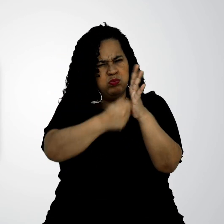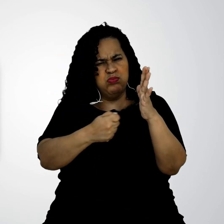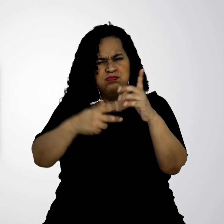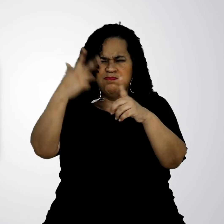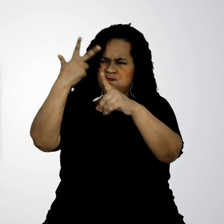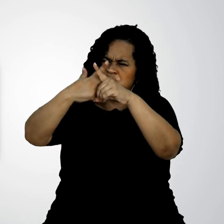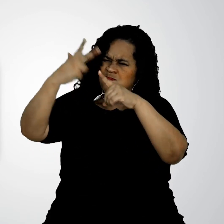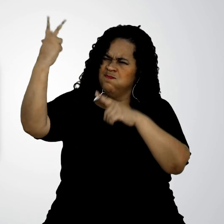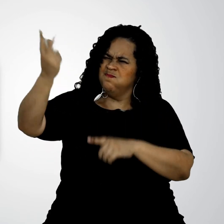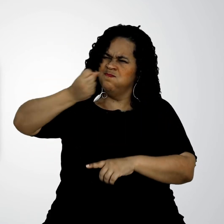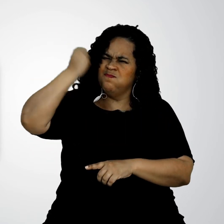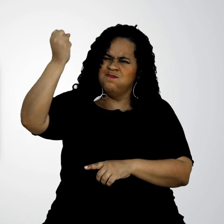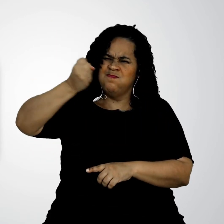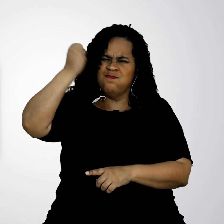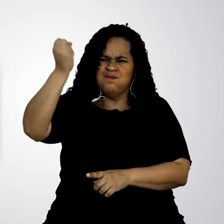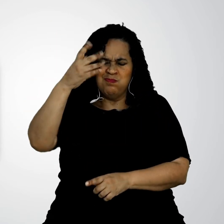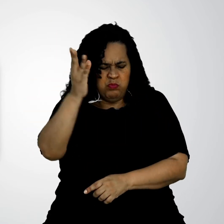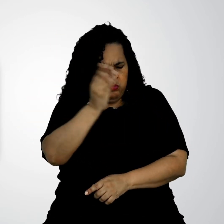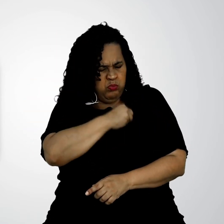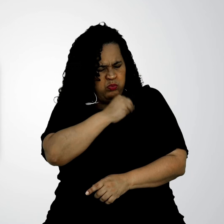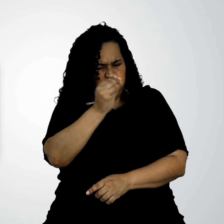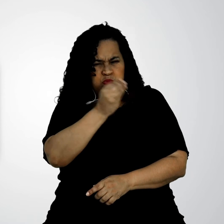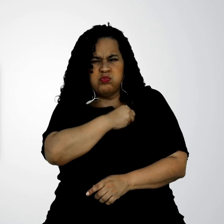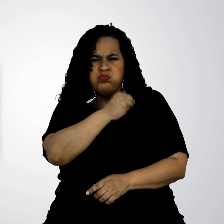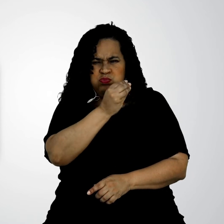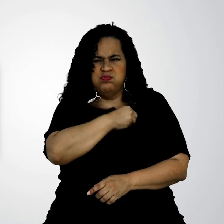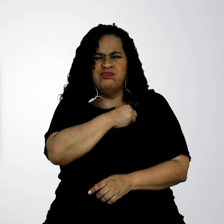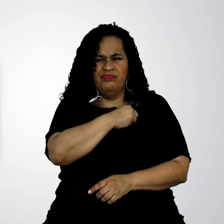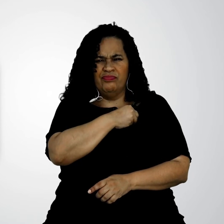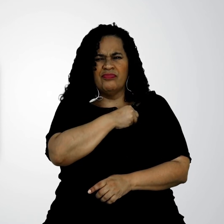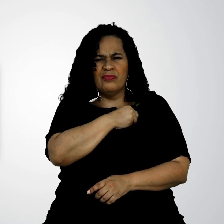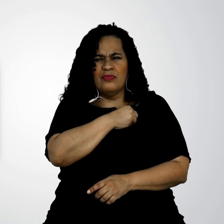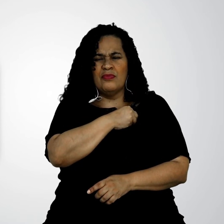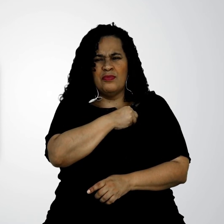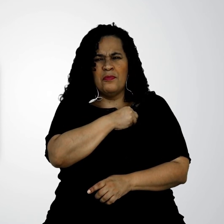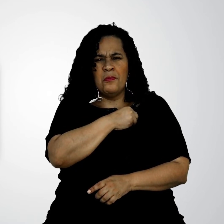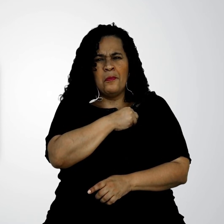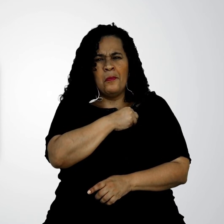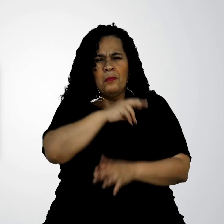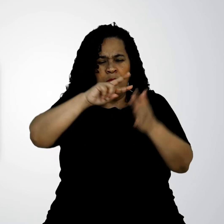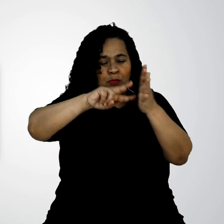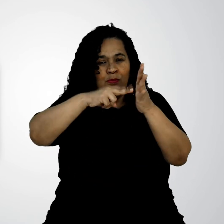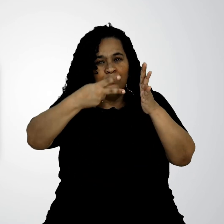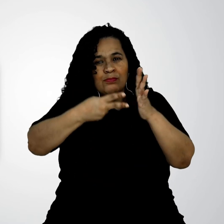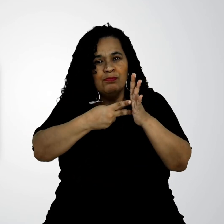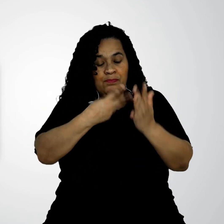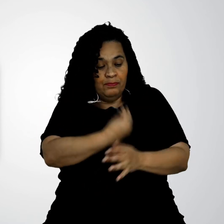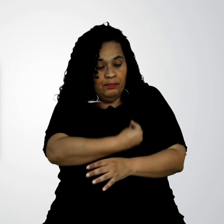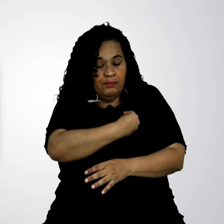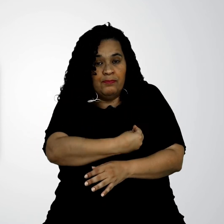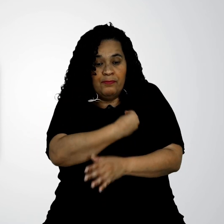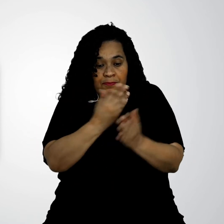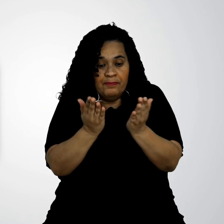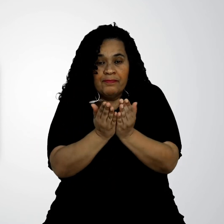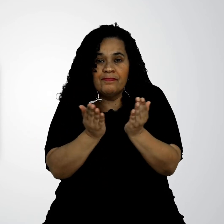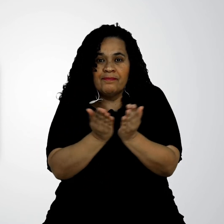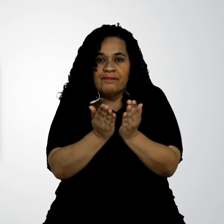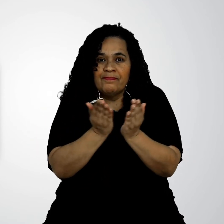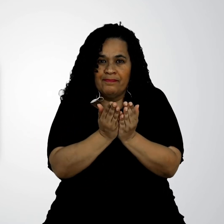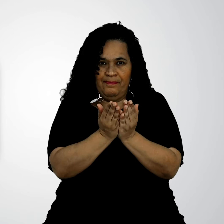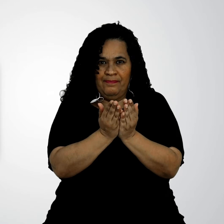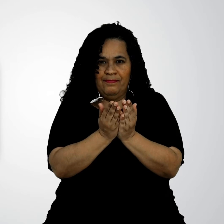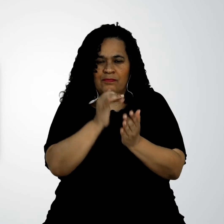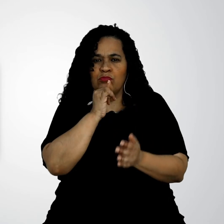pecado, vencer tanto a tentação quanto a provação, é o que nos leva aos processos de maturidade. De maturidade. Então, assim, alguém